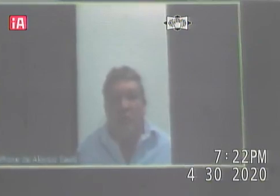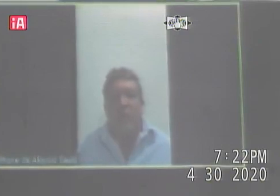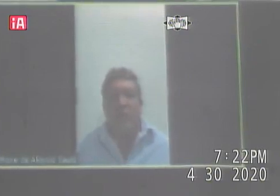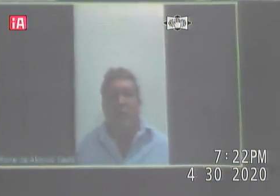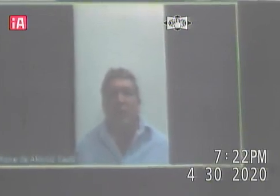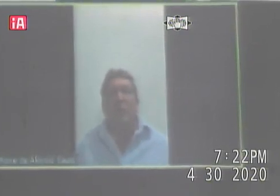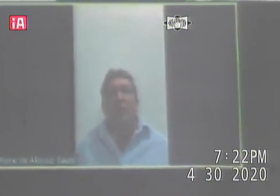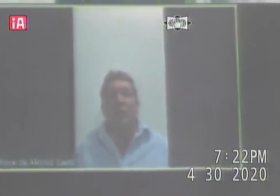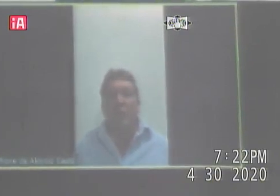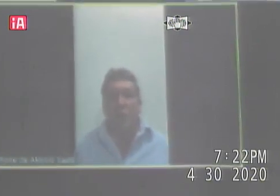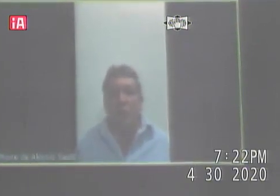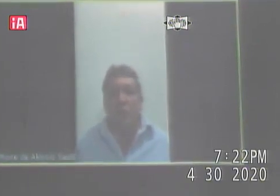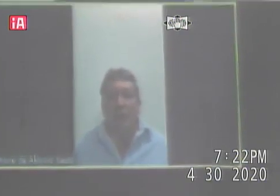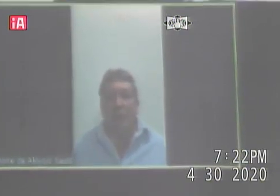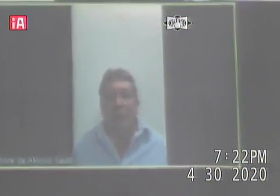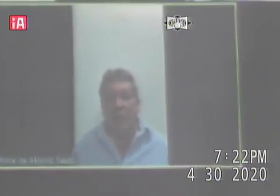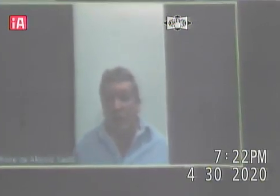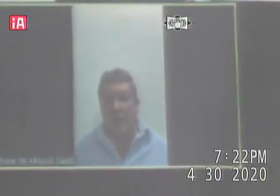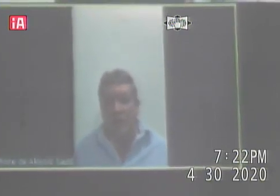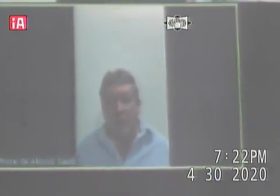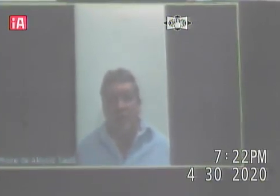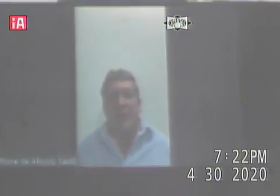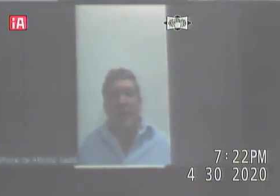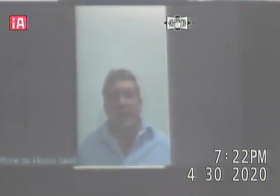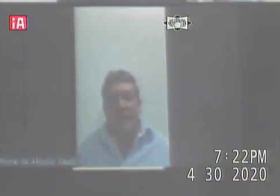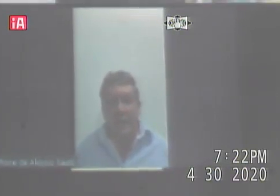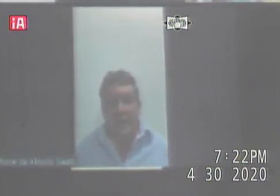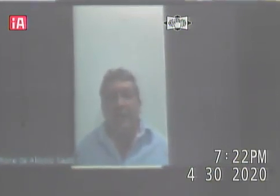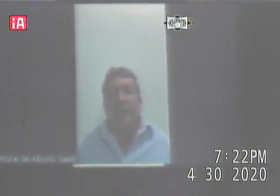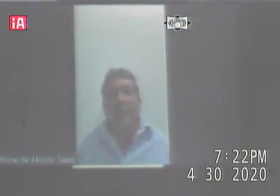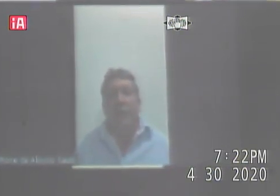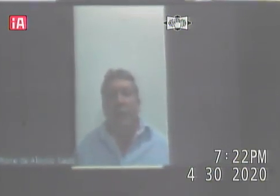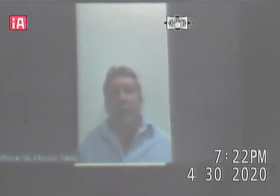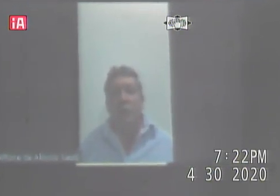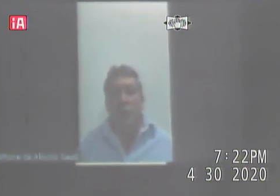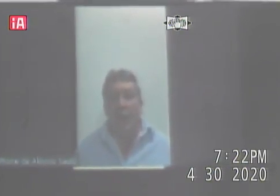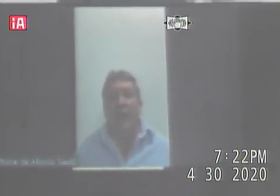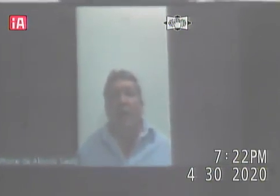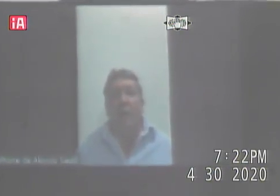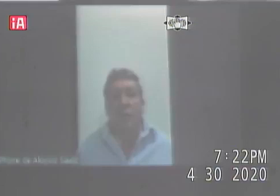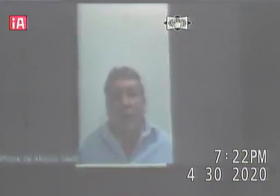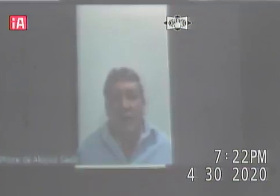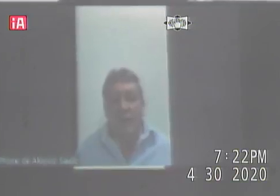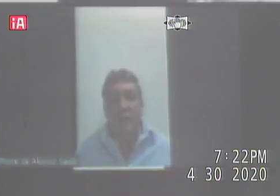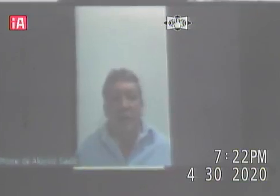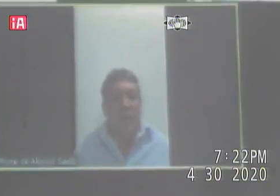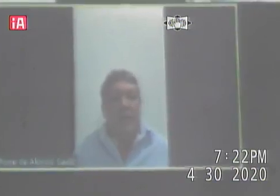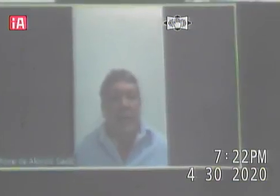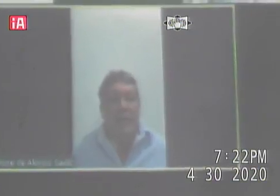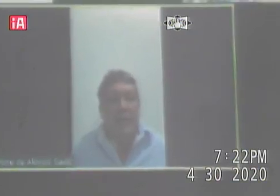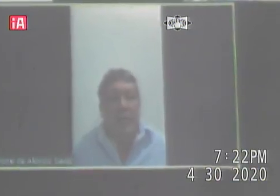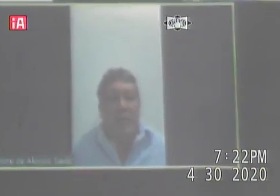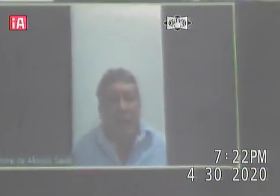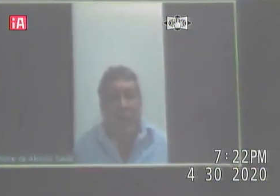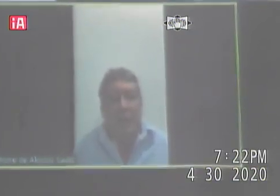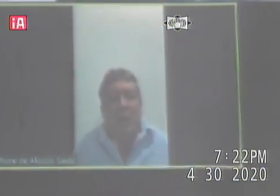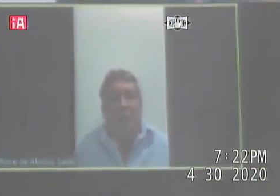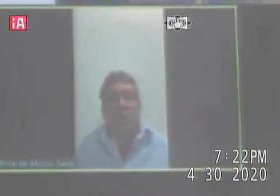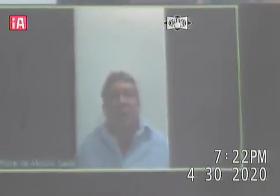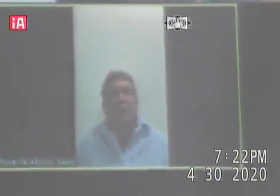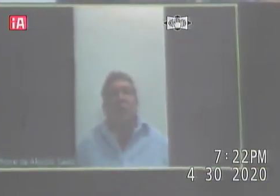continuar divergindo, vou continuar colocando as minhas ideias aqui, vou continuar conversando. Lá na reunião